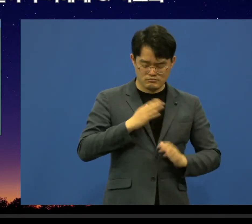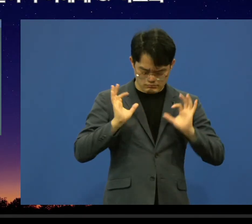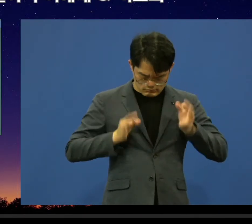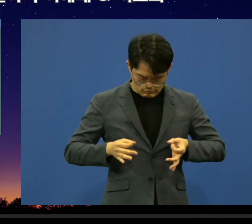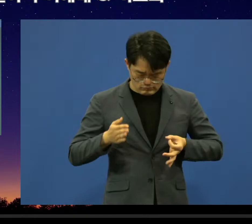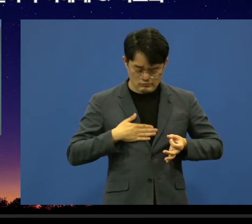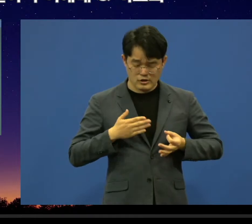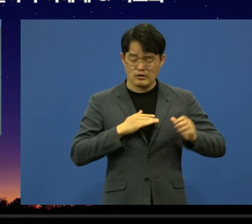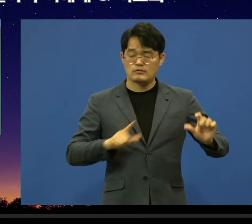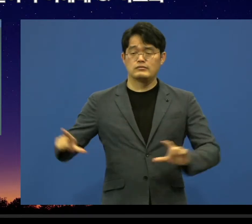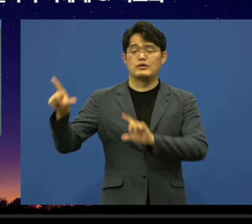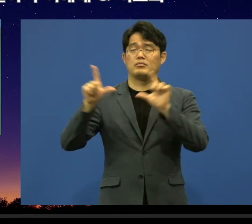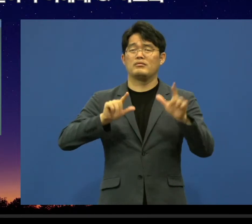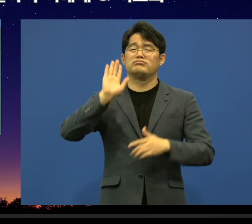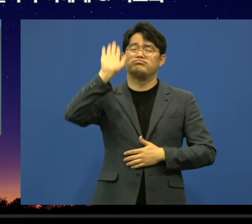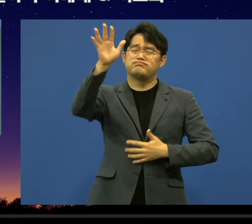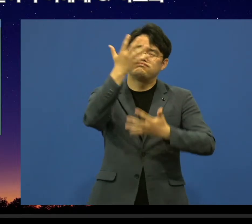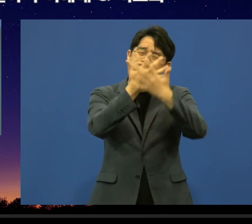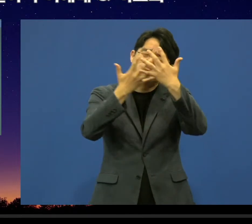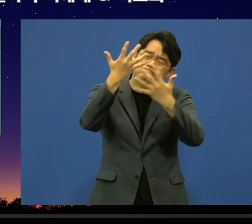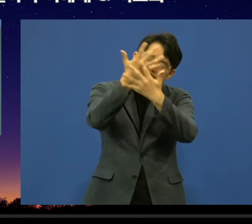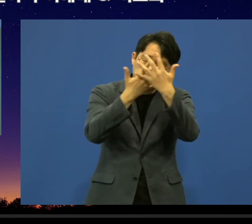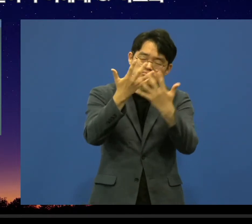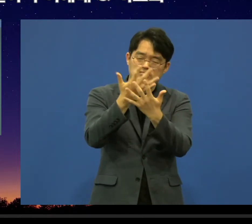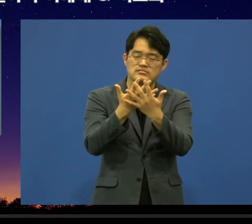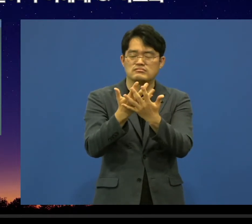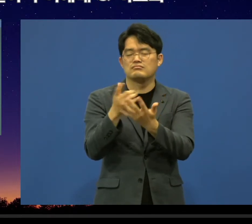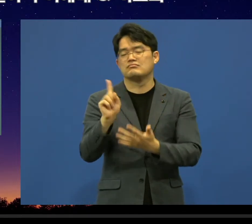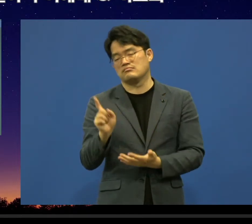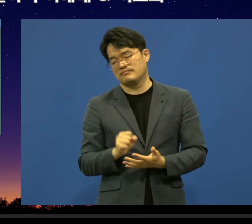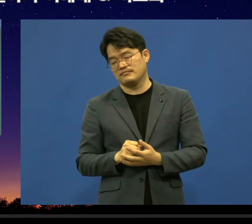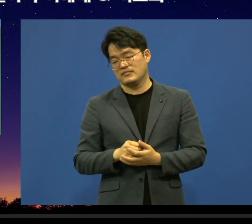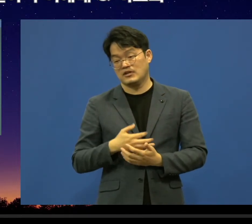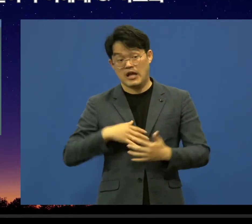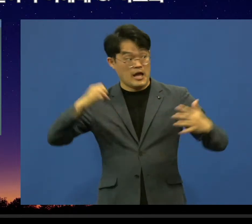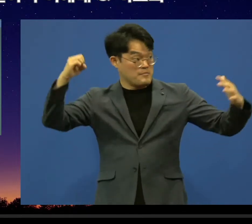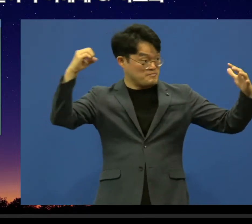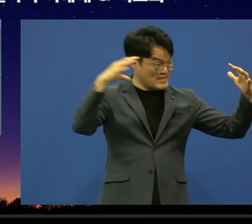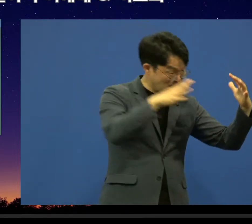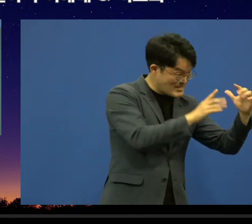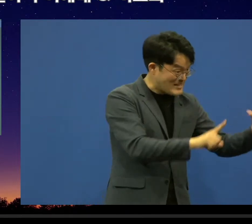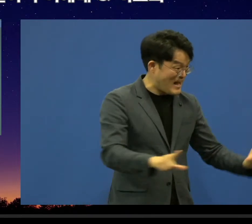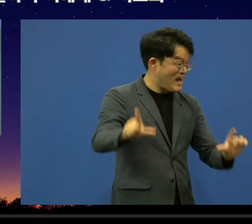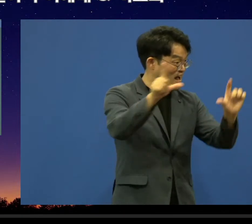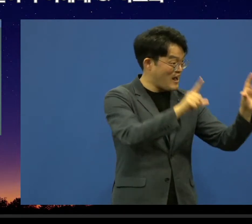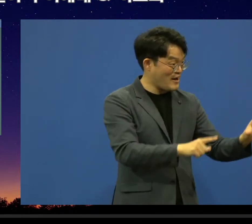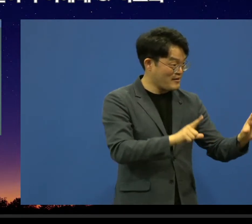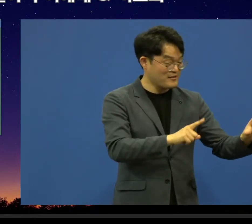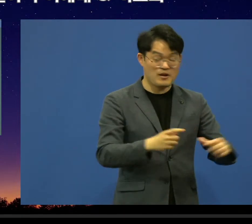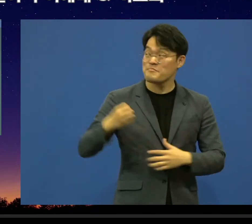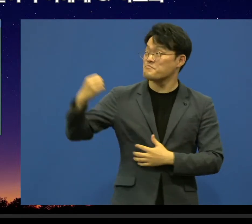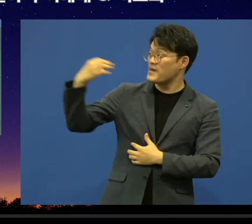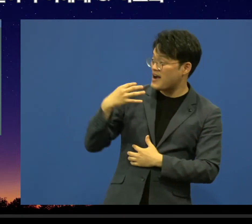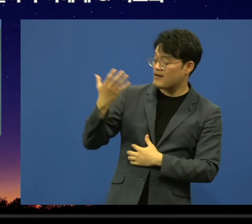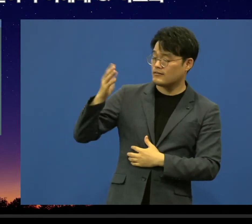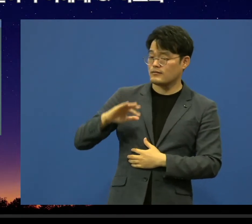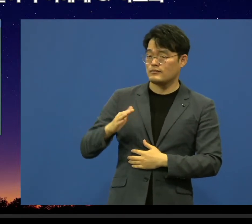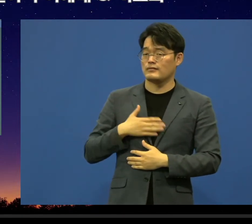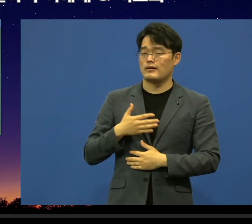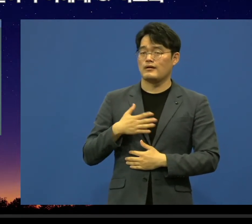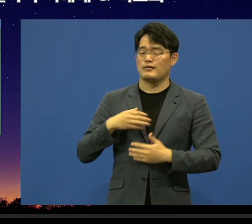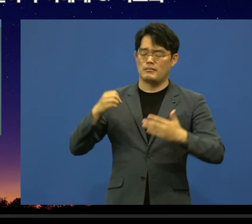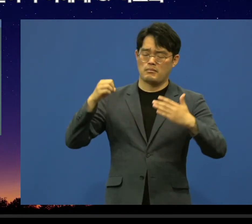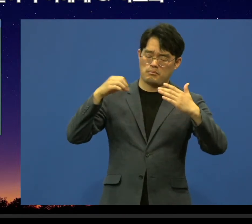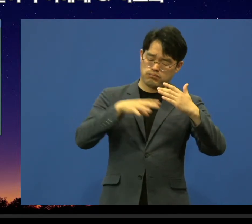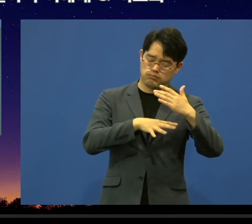살고 있어요. 빛이 없는 세상에 빛이 되라고 부름받았지만 발산할 빛이 없습니다.